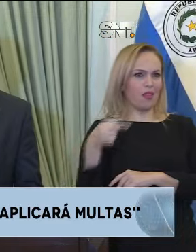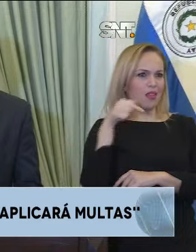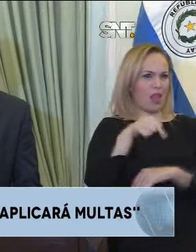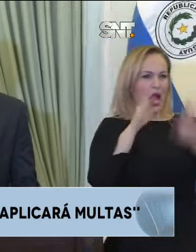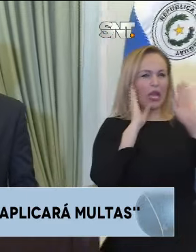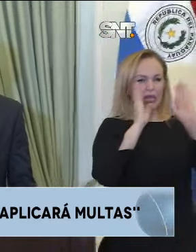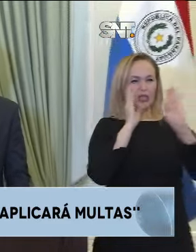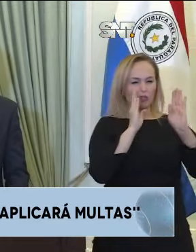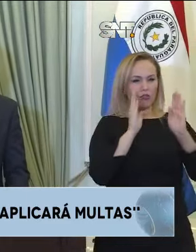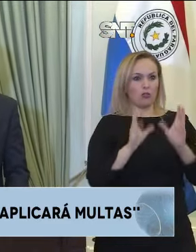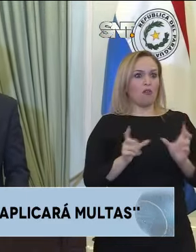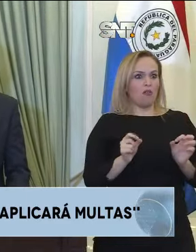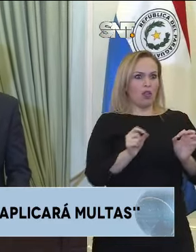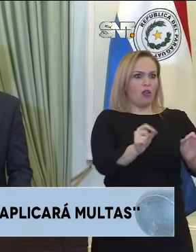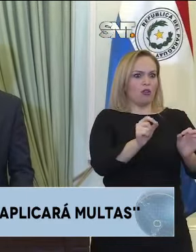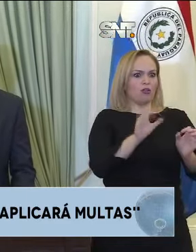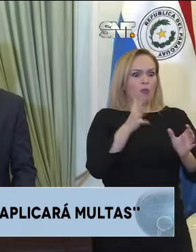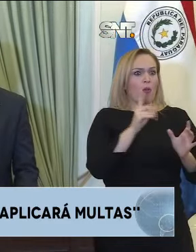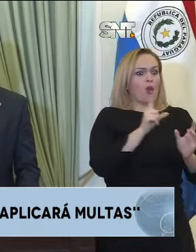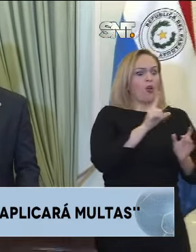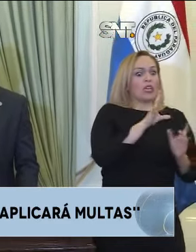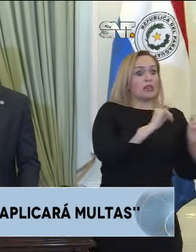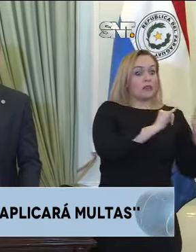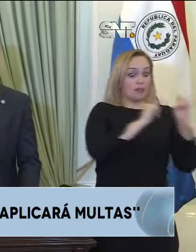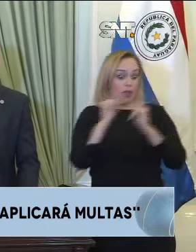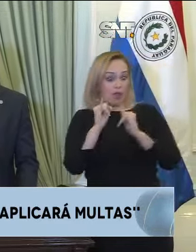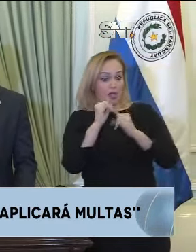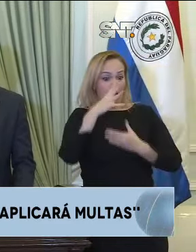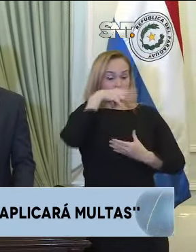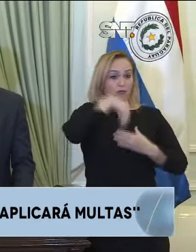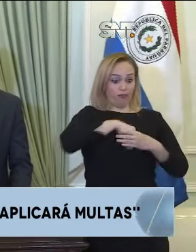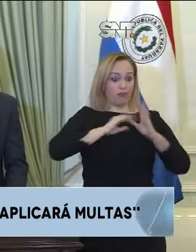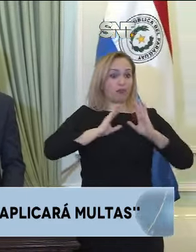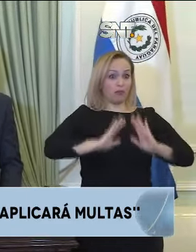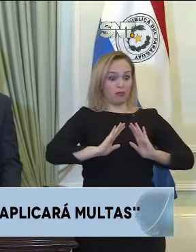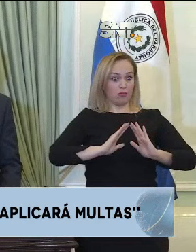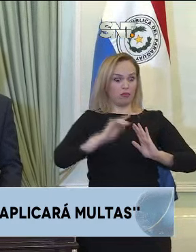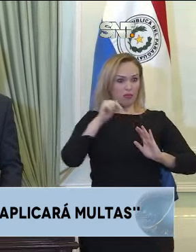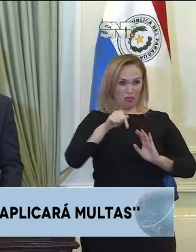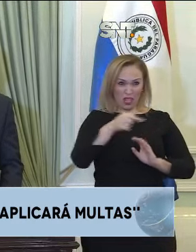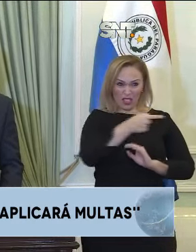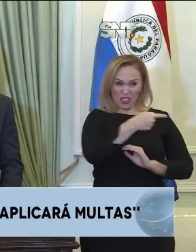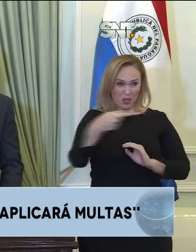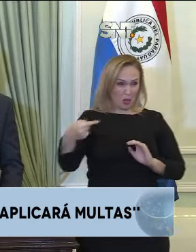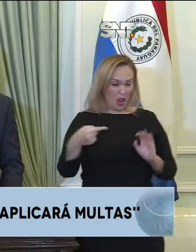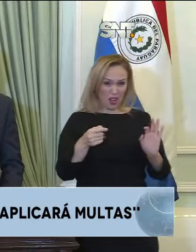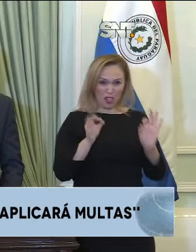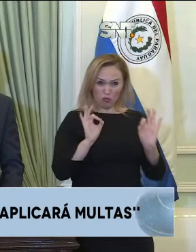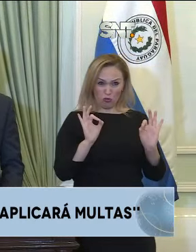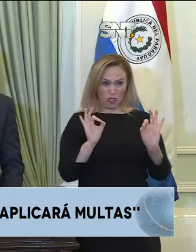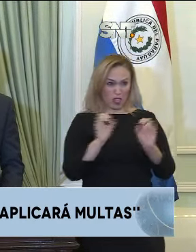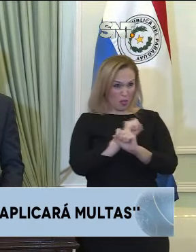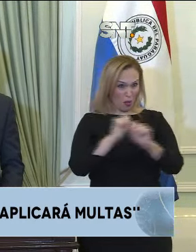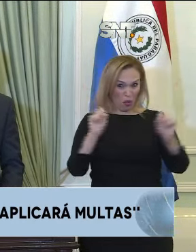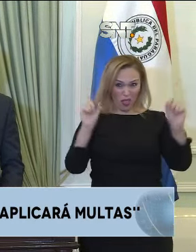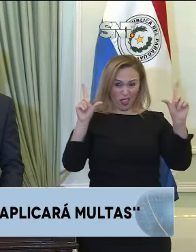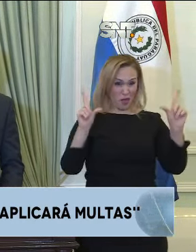el virus eventualmente tiene un periodo de incubación de 15 días. ¿En estos ocho días serían suficientes como para que haya, digamos, una disminución